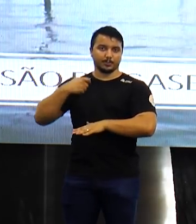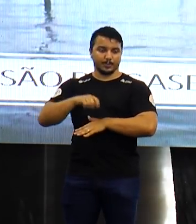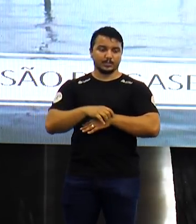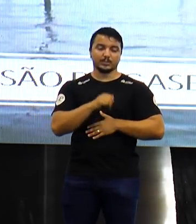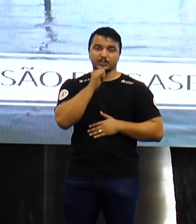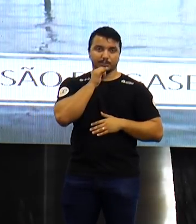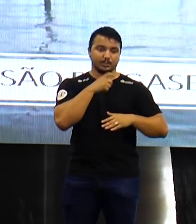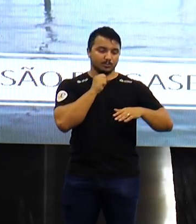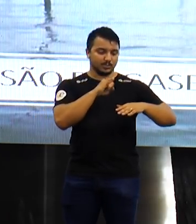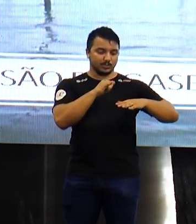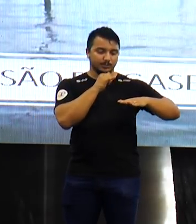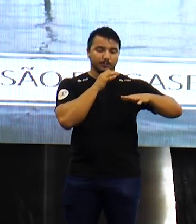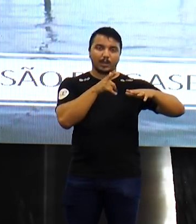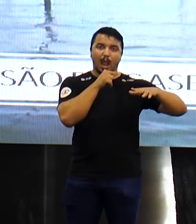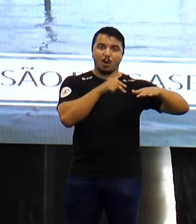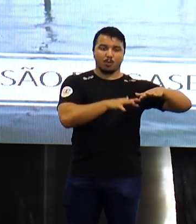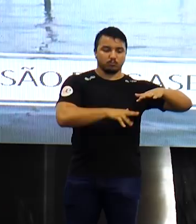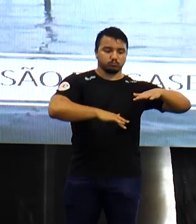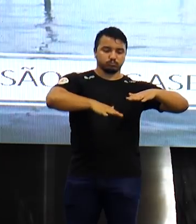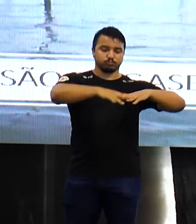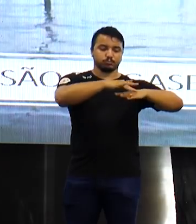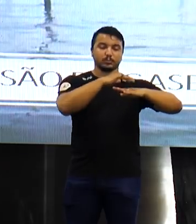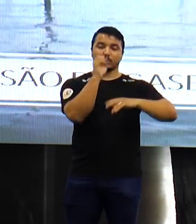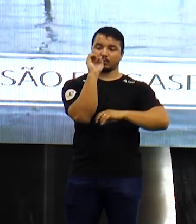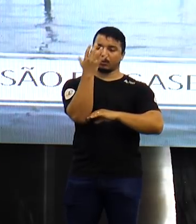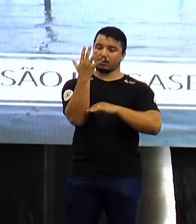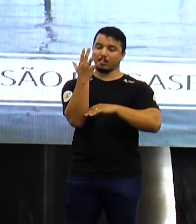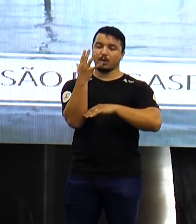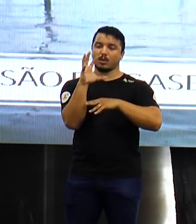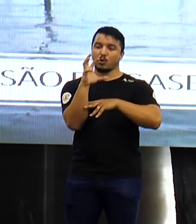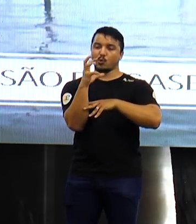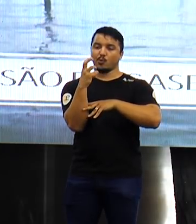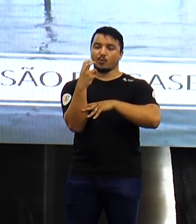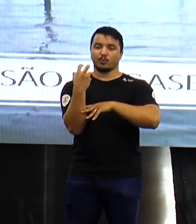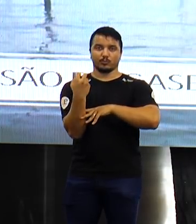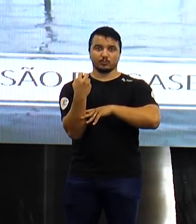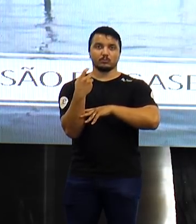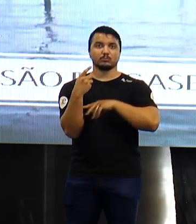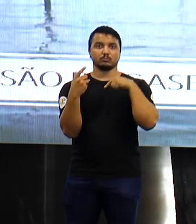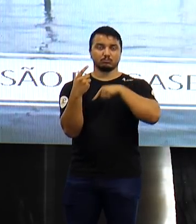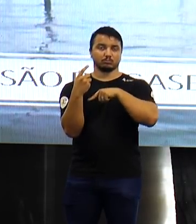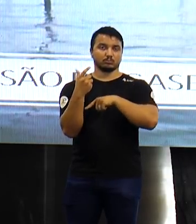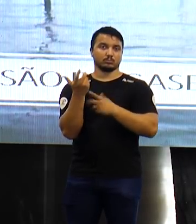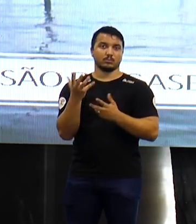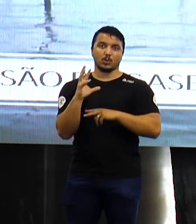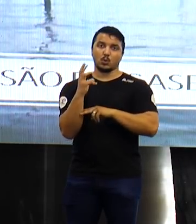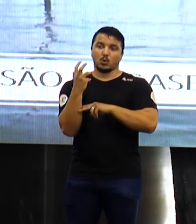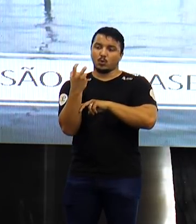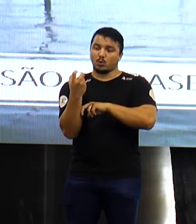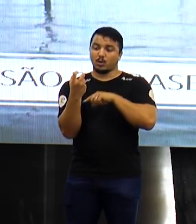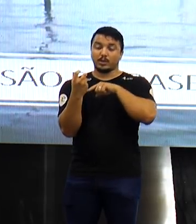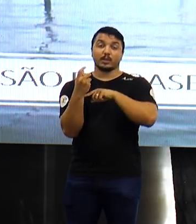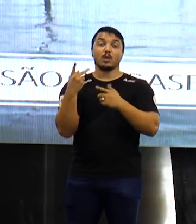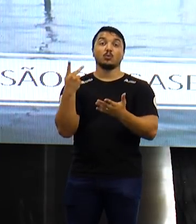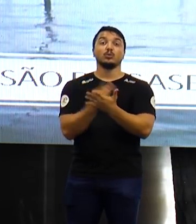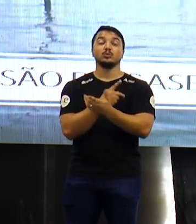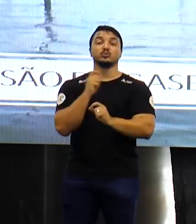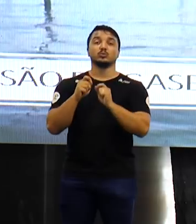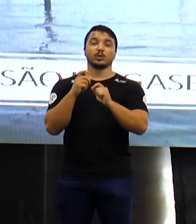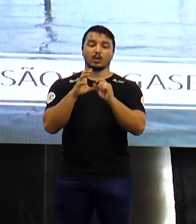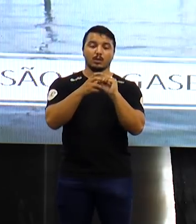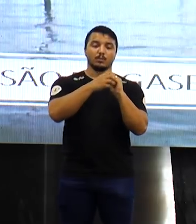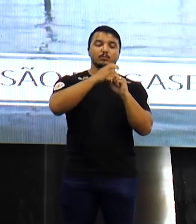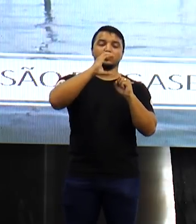uma área com plantas, essas plantas vão entrar em decomposição. E a decomposição